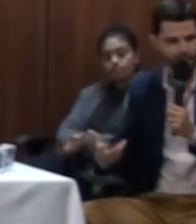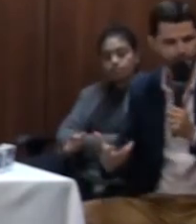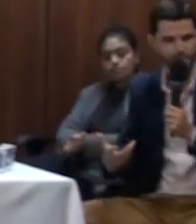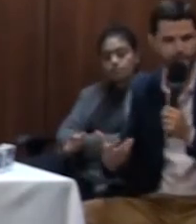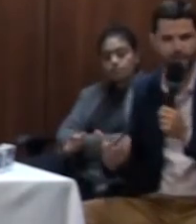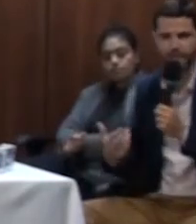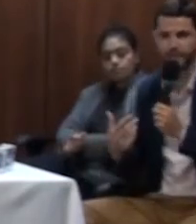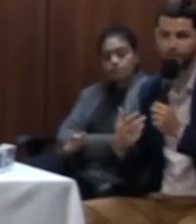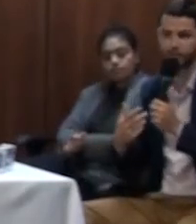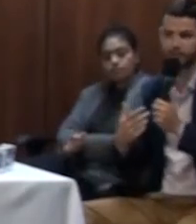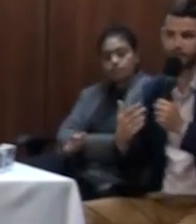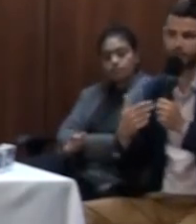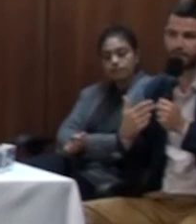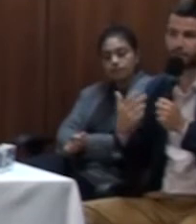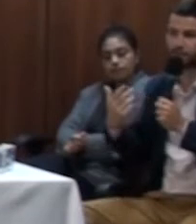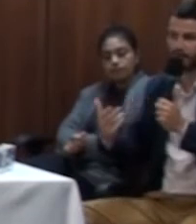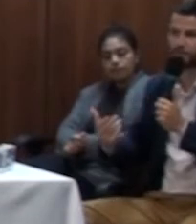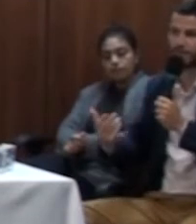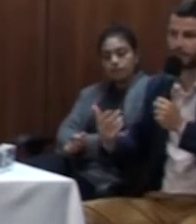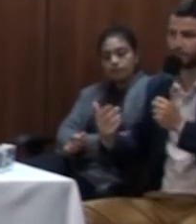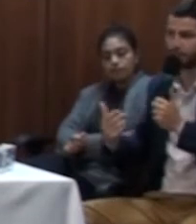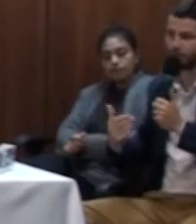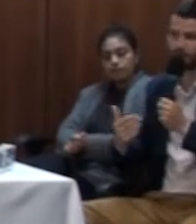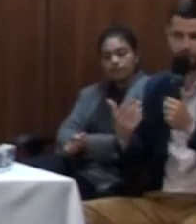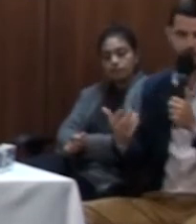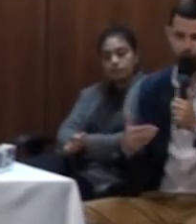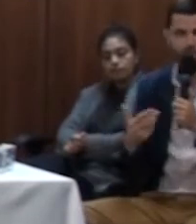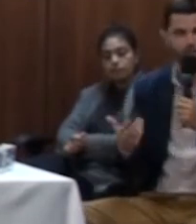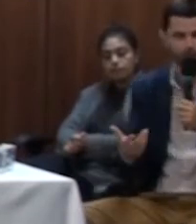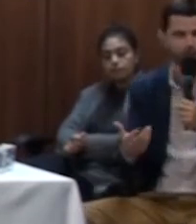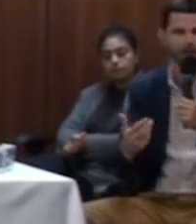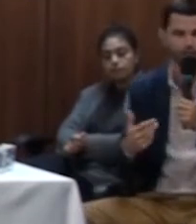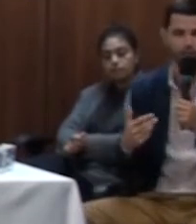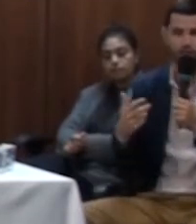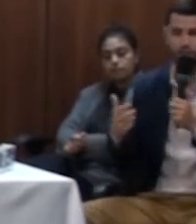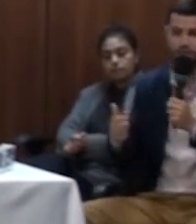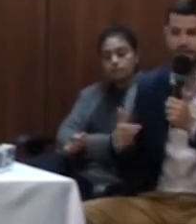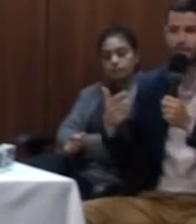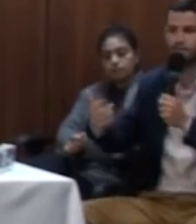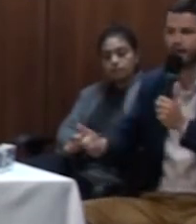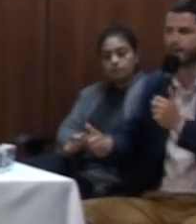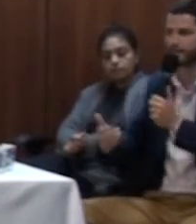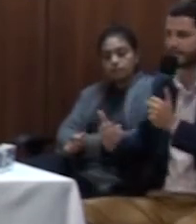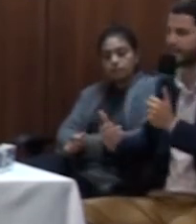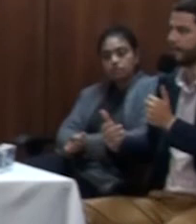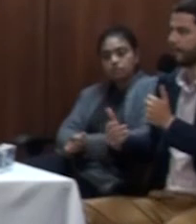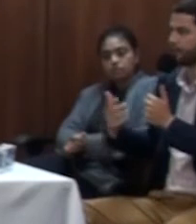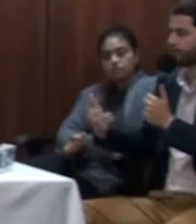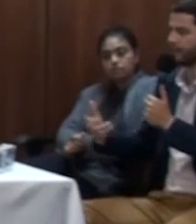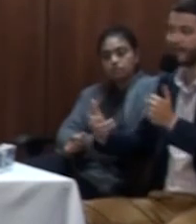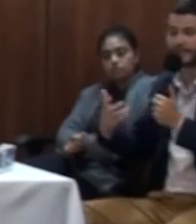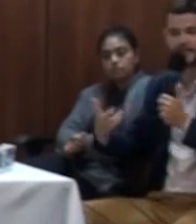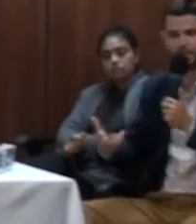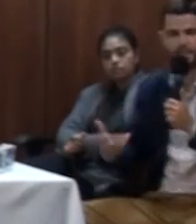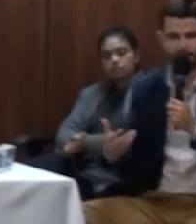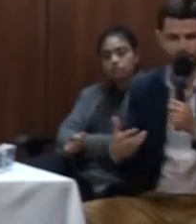que está previsto. Então, talvez a gente tenha que chegar nesse momento de que isso não vai ser voluntário. Então, o Estado precisa incentivar, precisa